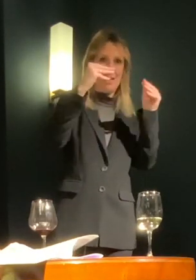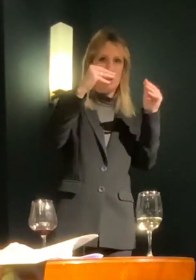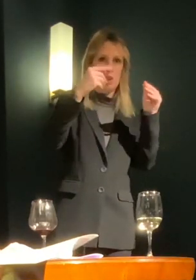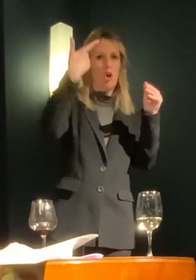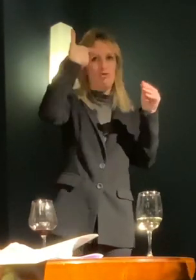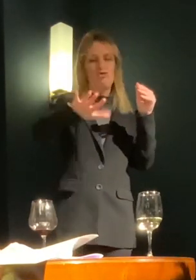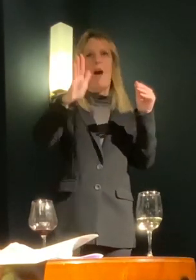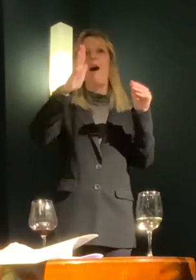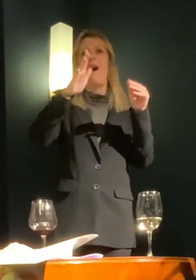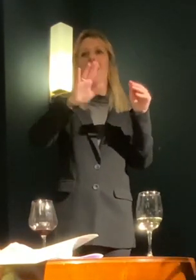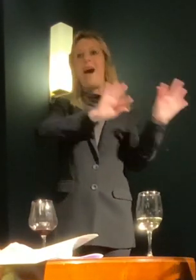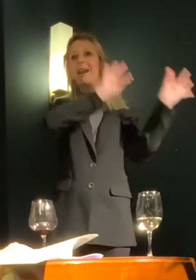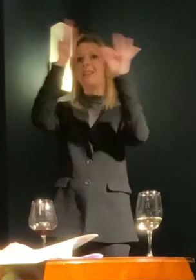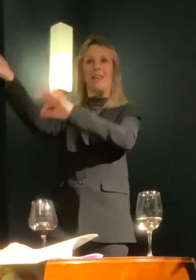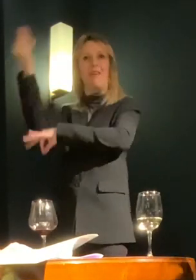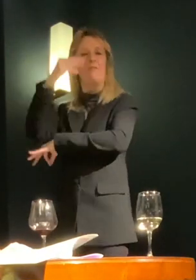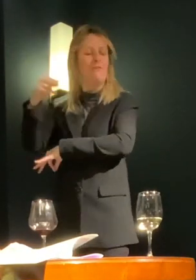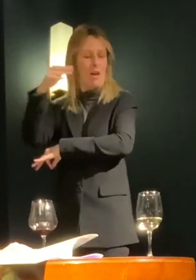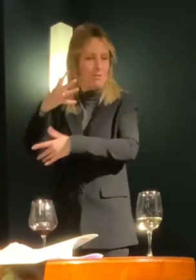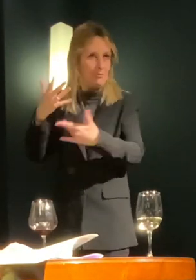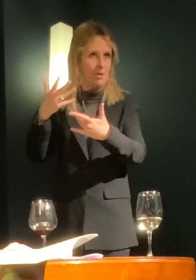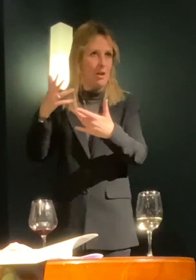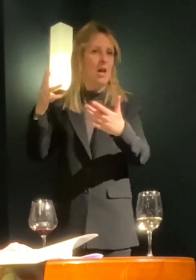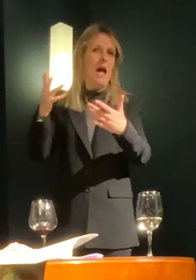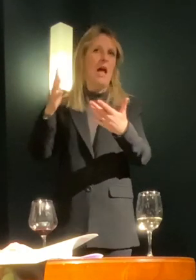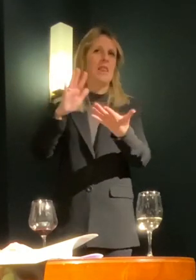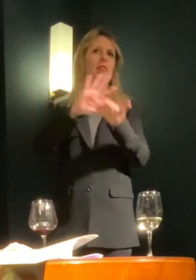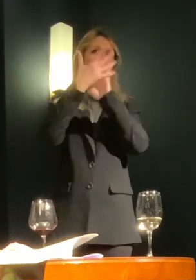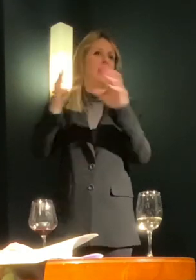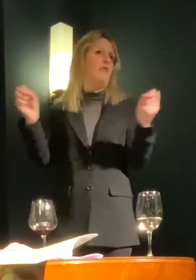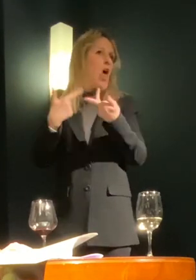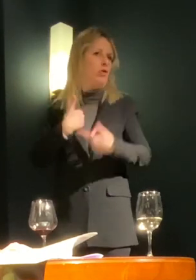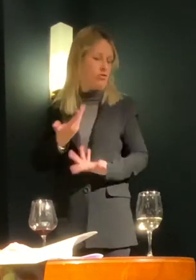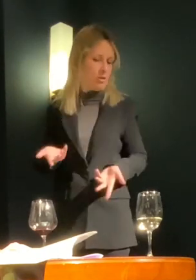d'arrivo, diciamo, mi permette di essere più veloce, se vuoi.